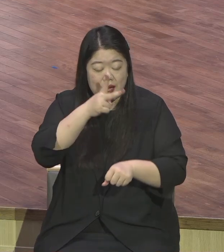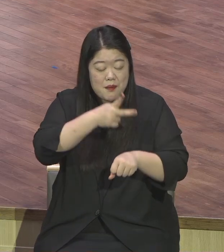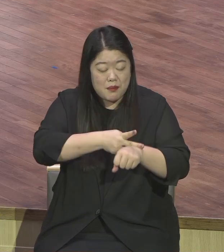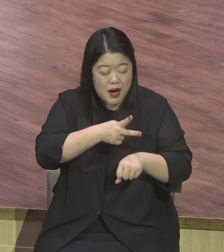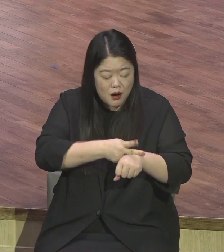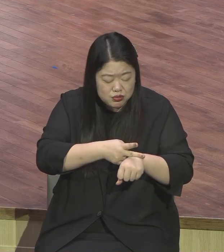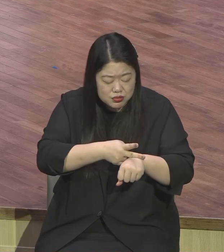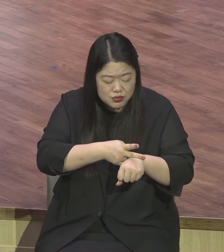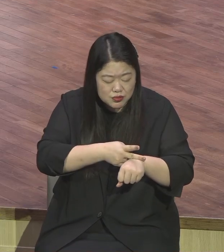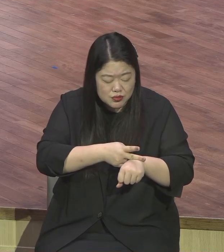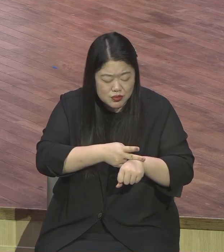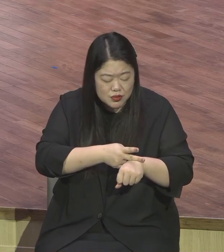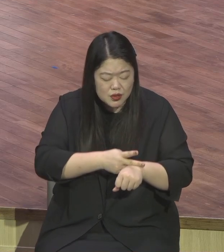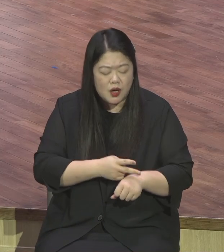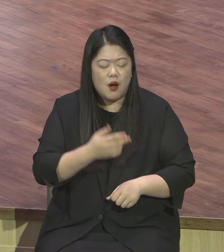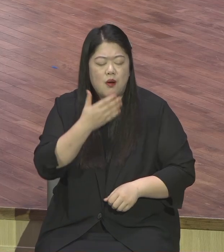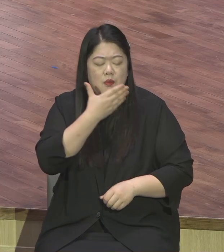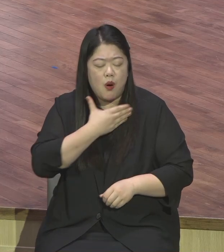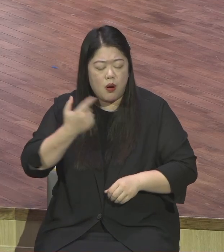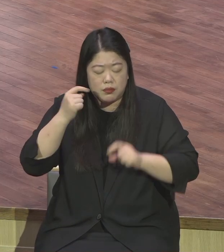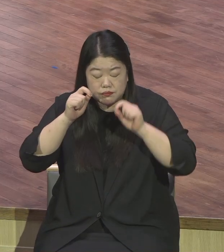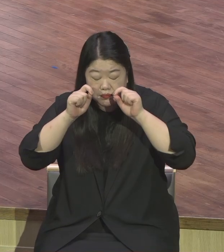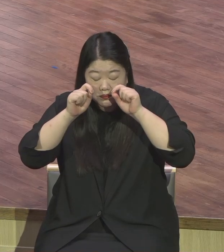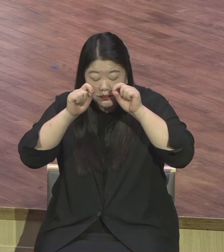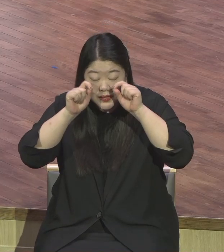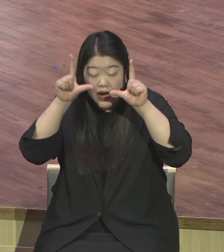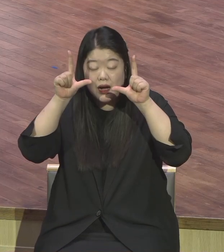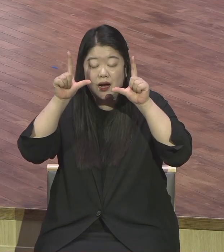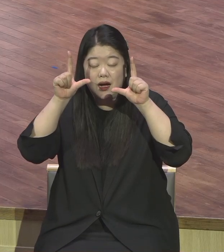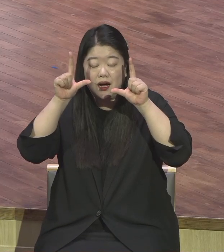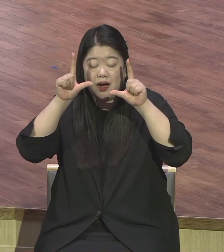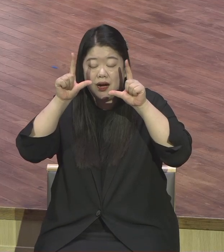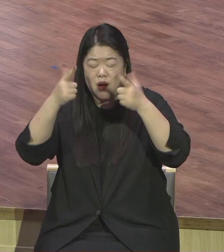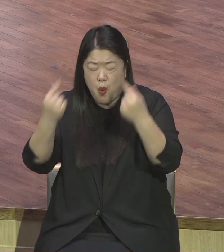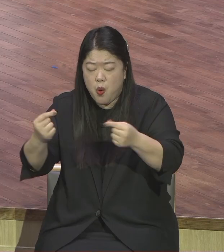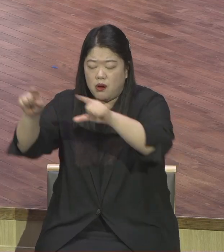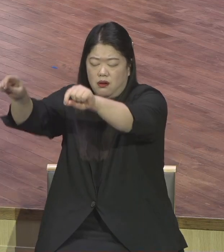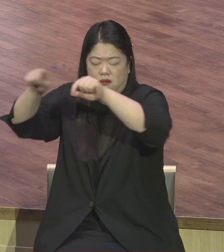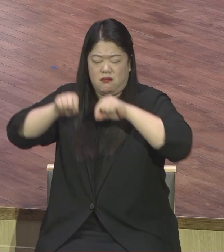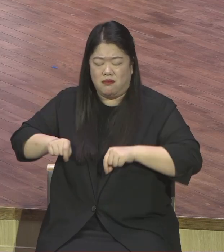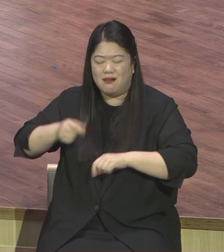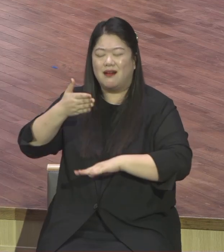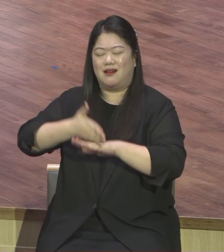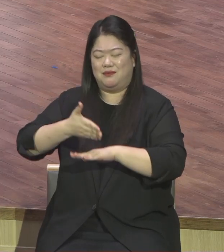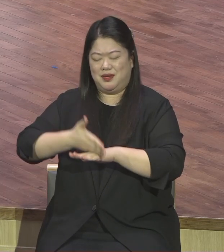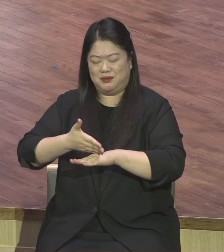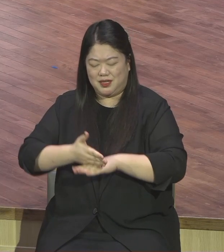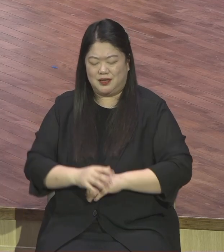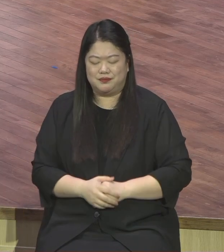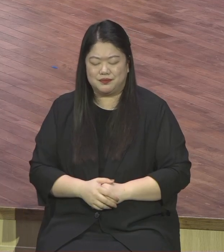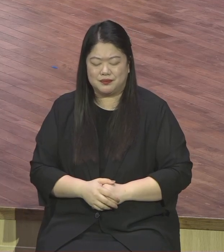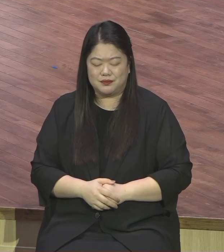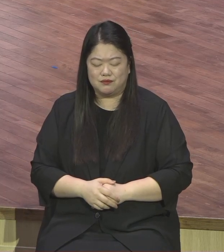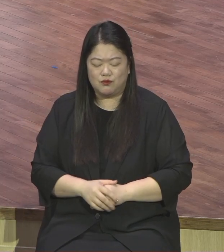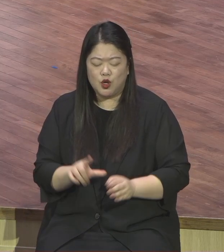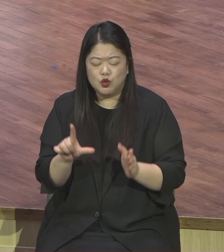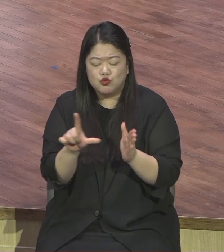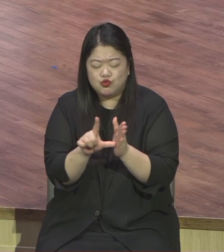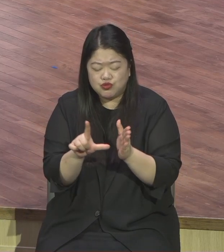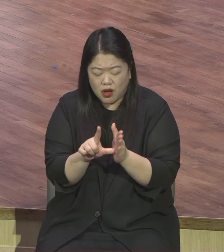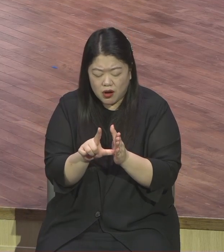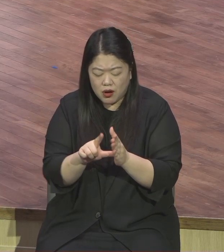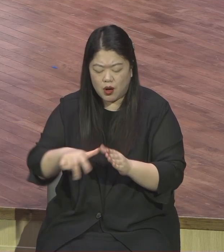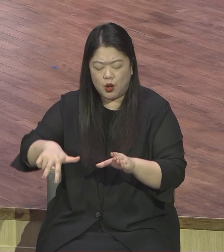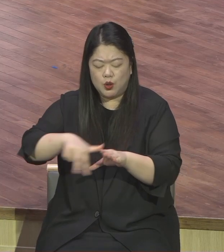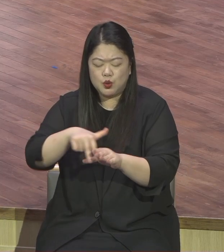이 복음 우리도 깨닫게 하심을 감사합니다. 마틴 루터가 종교개혁하면서 하늘 품었던